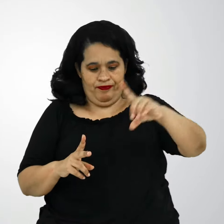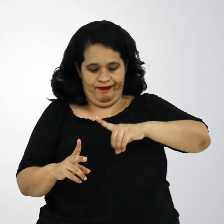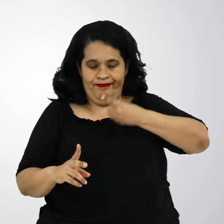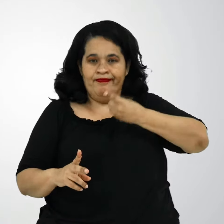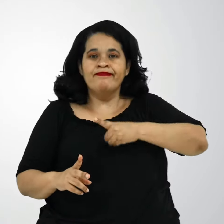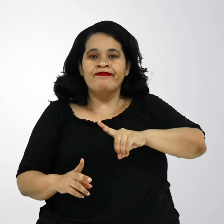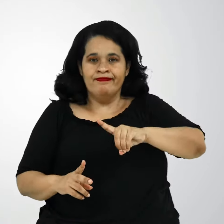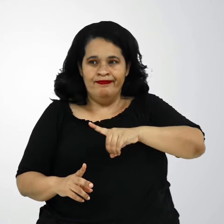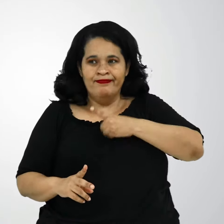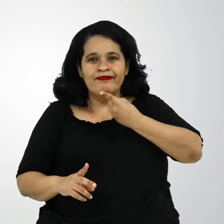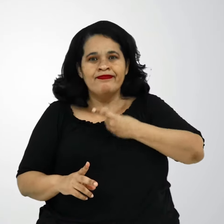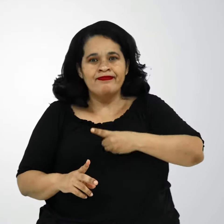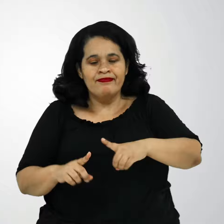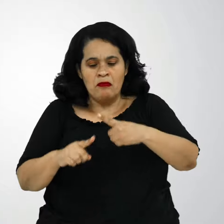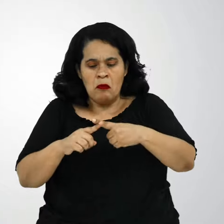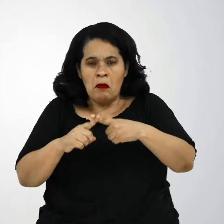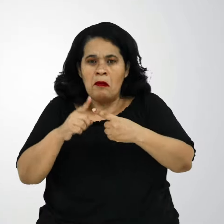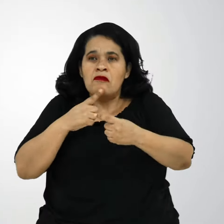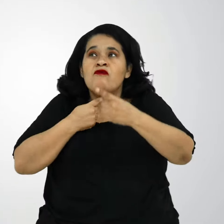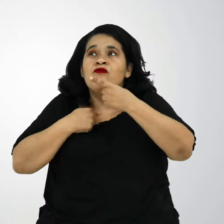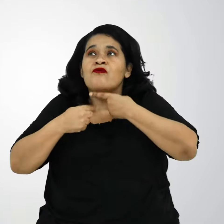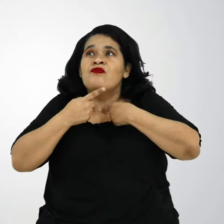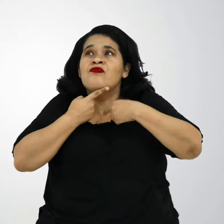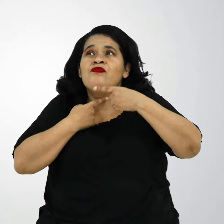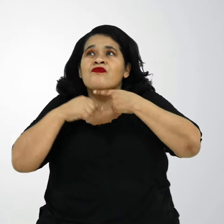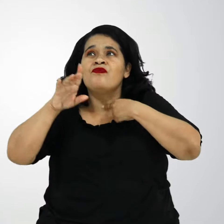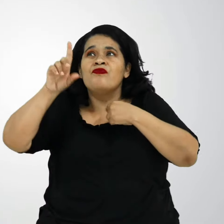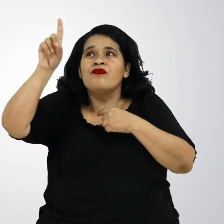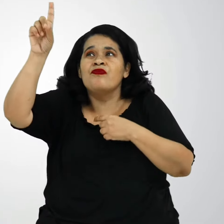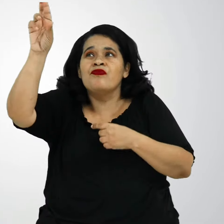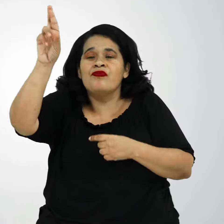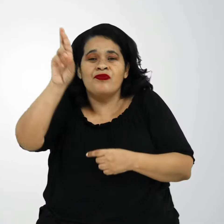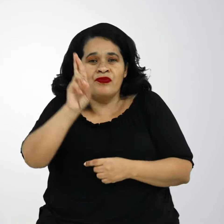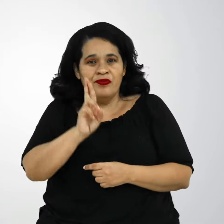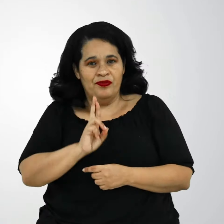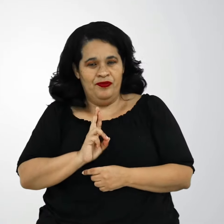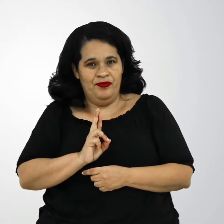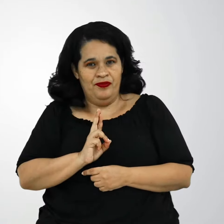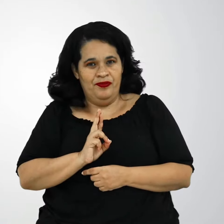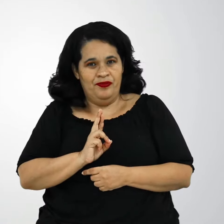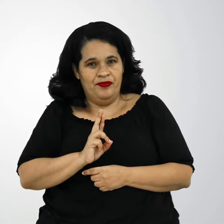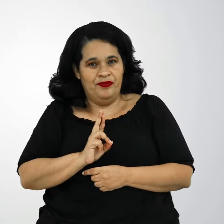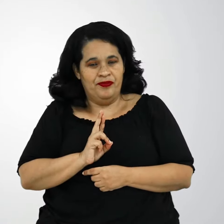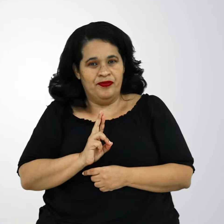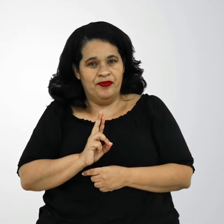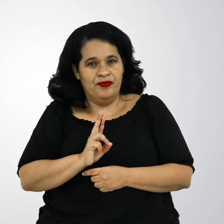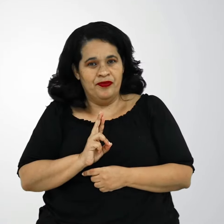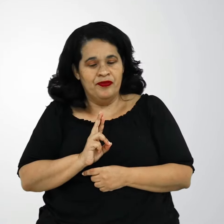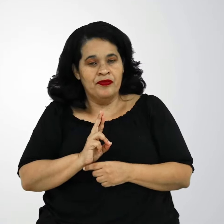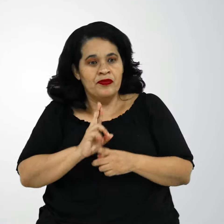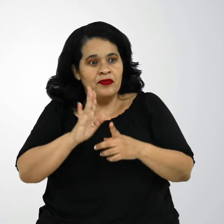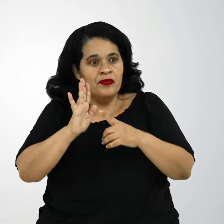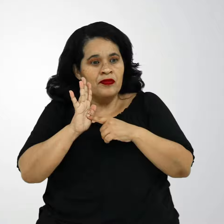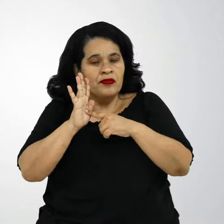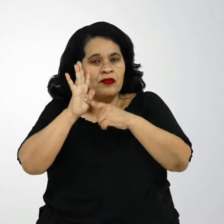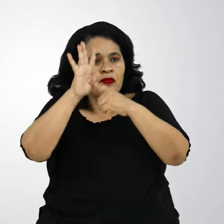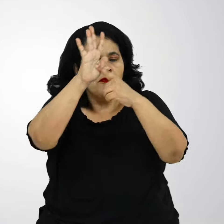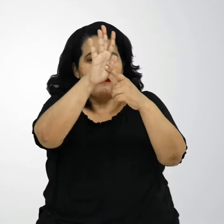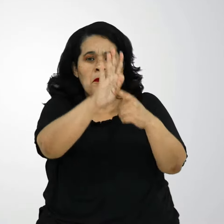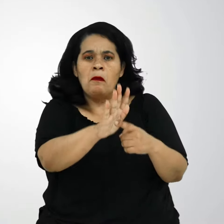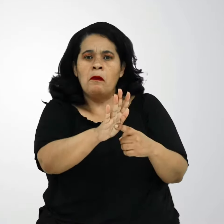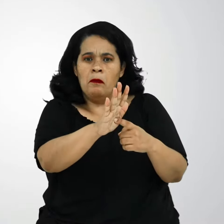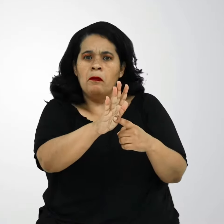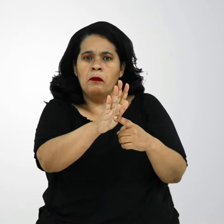restauração do povo de Deus. Só que aí na visão, parece que Deus apresenta para Daniel planos